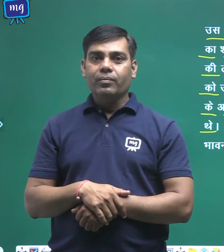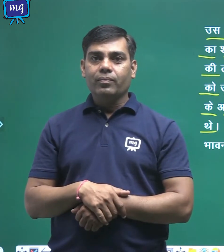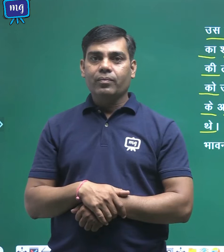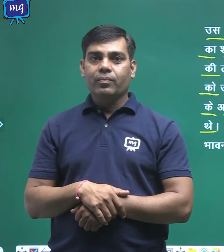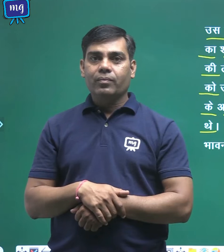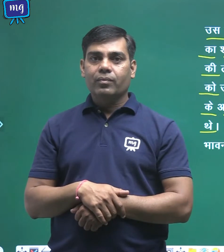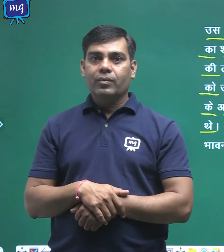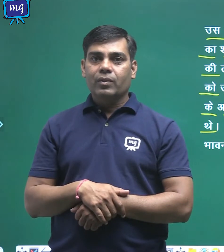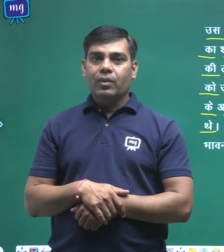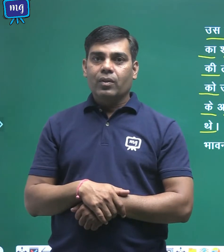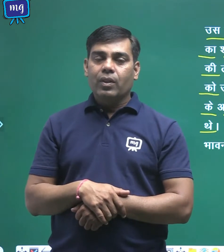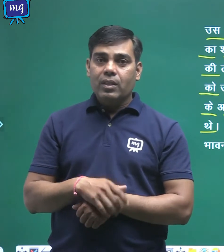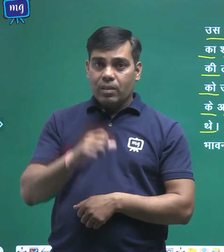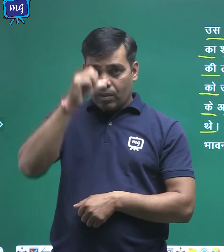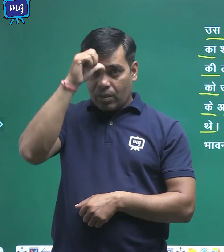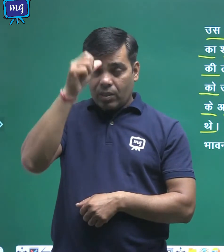देश प्रेम की